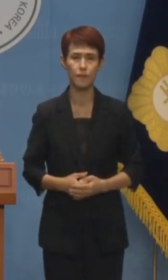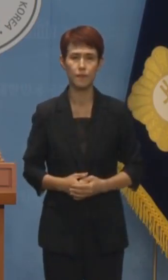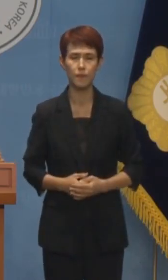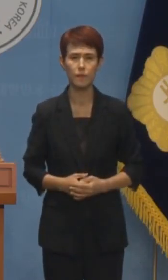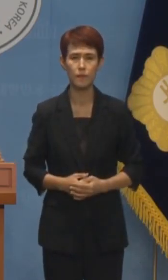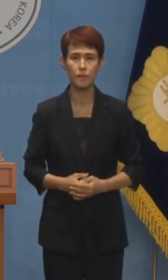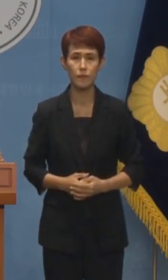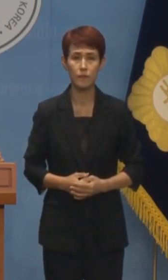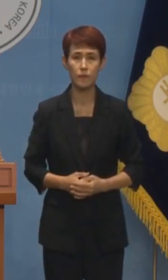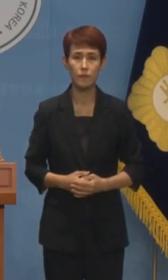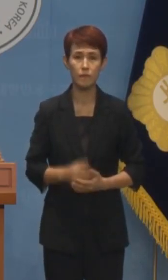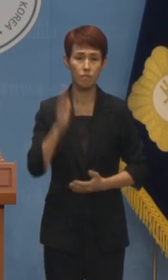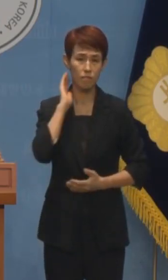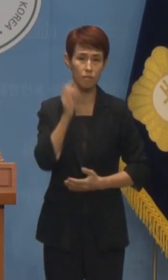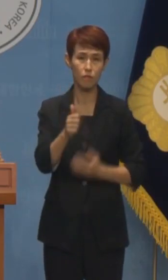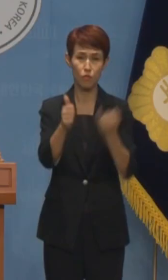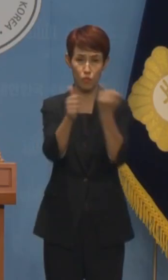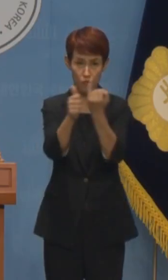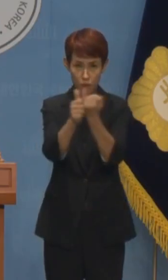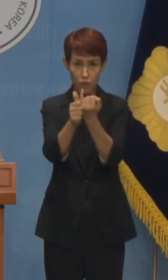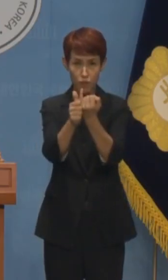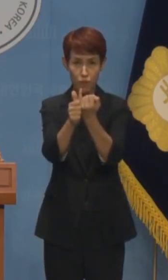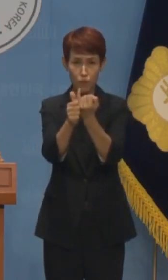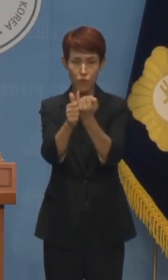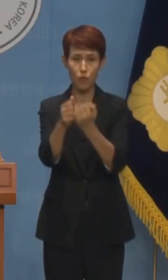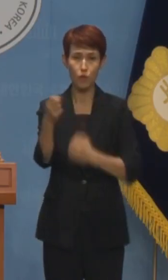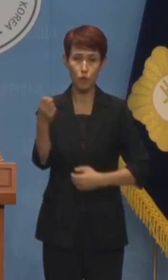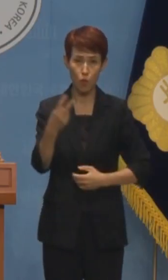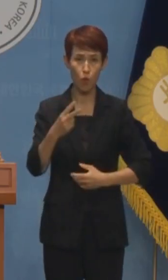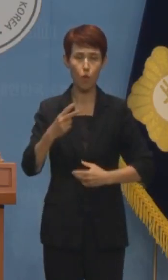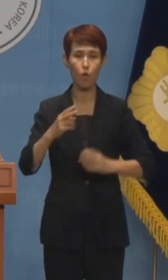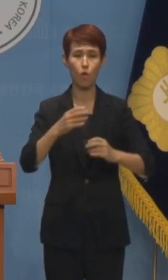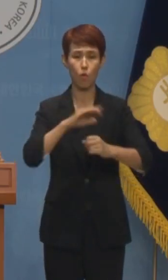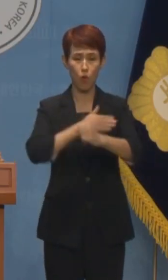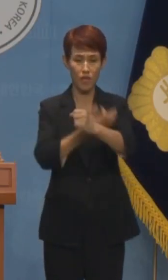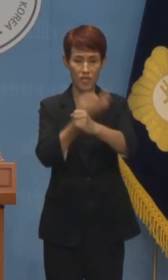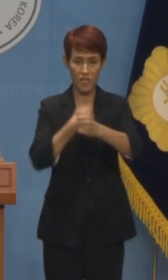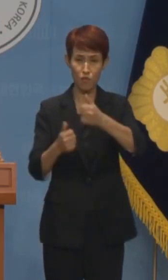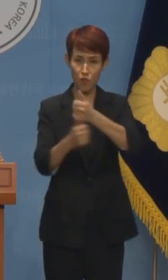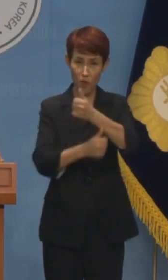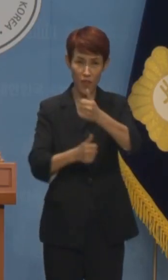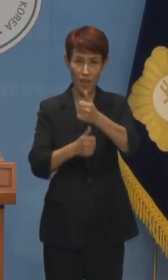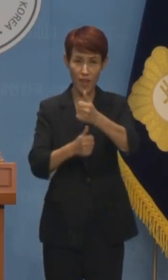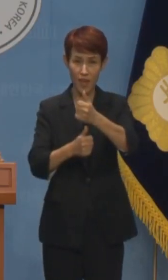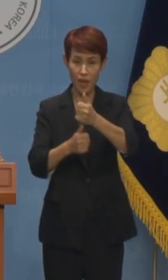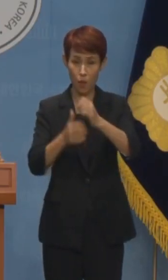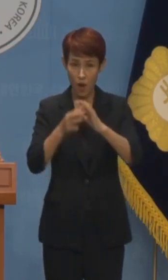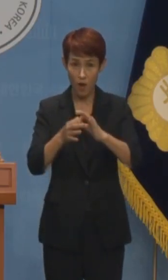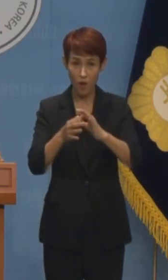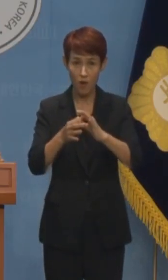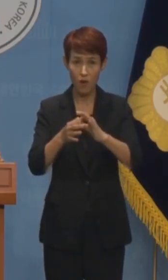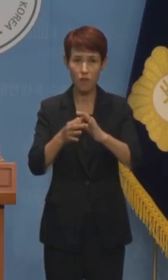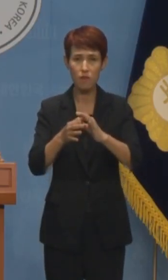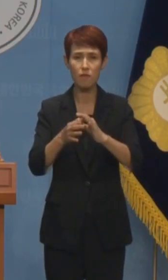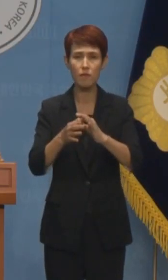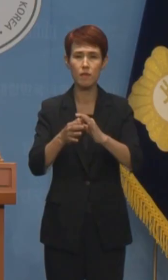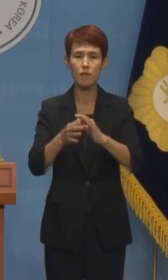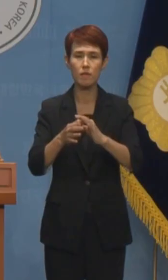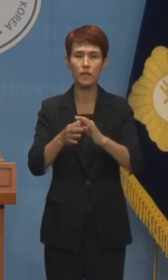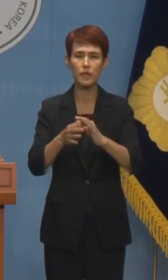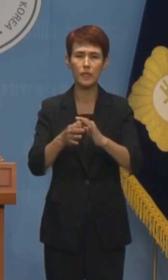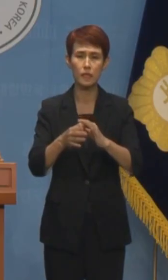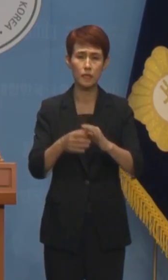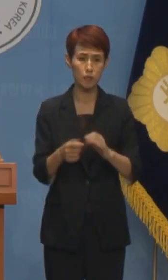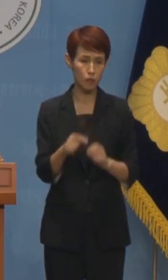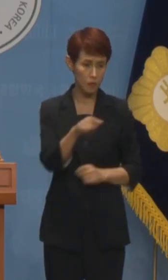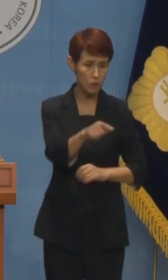요청드립니다. 김건희, 윤석열 대통령 부부와 국민권익위원회에 대해서 이 권익위 국장의